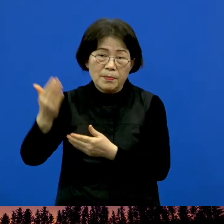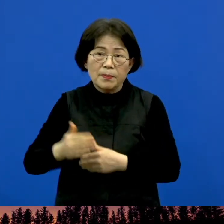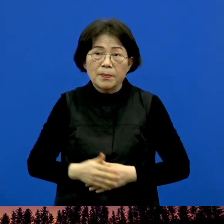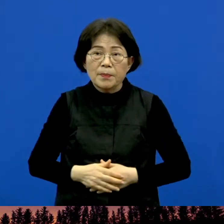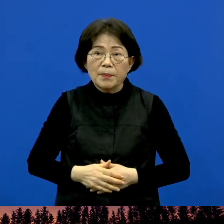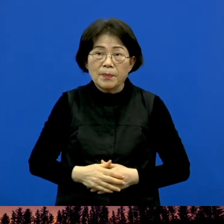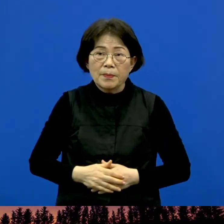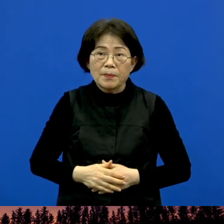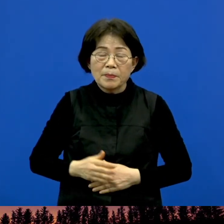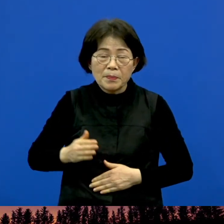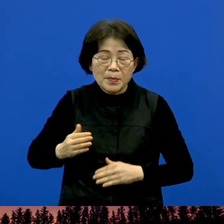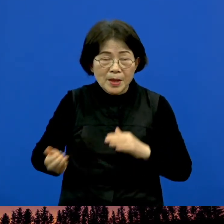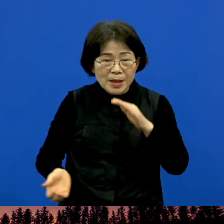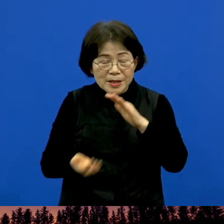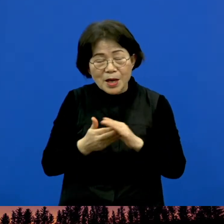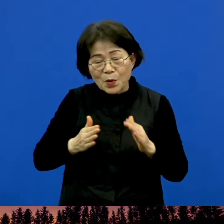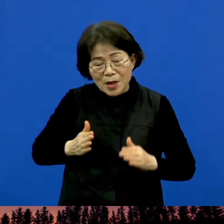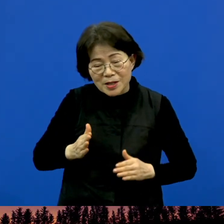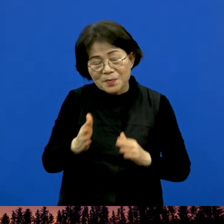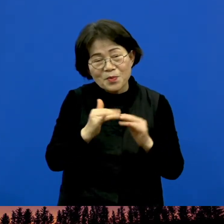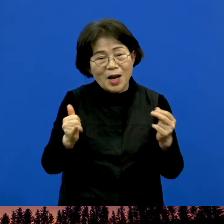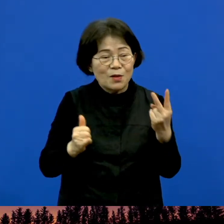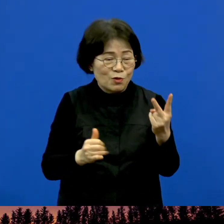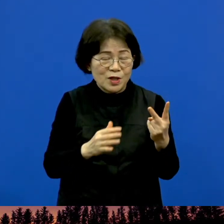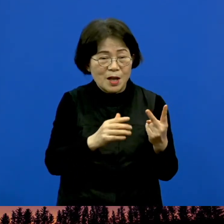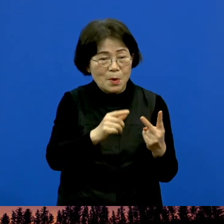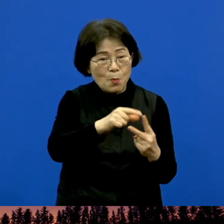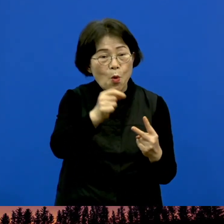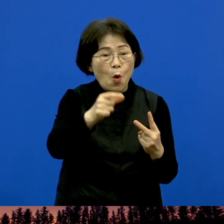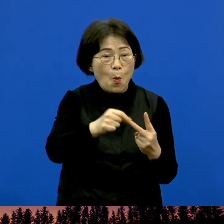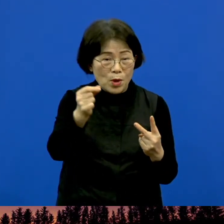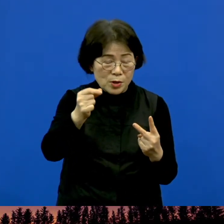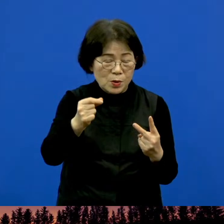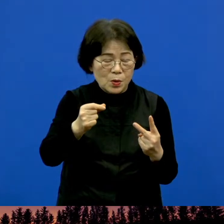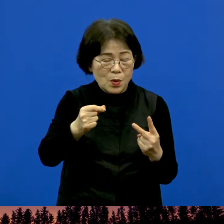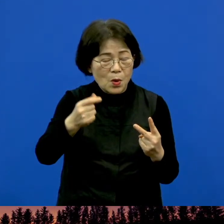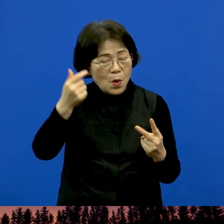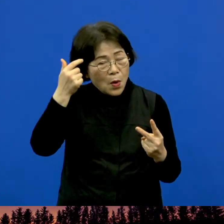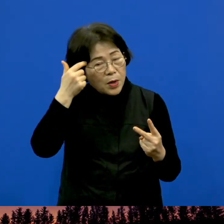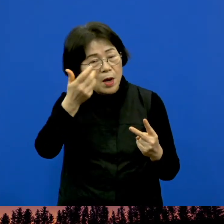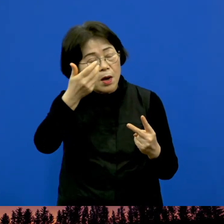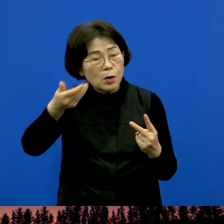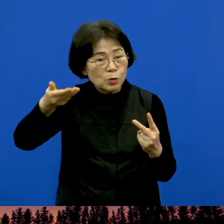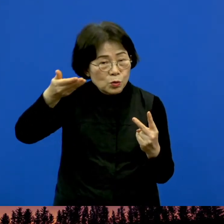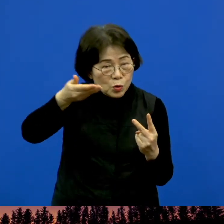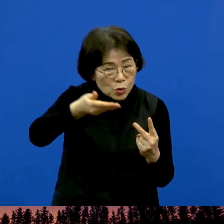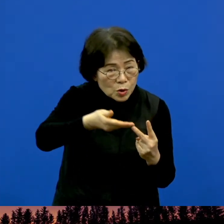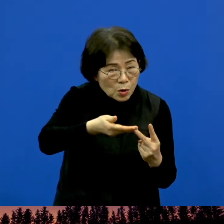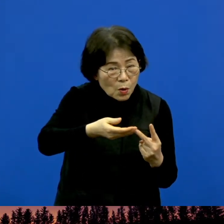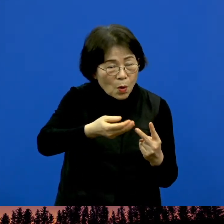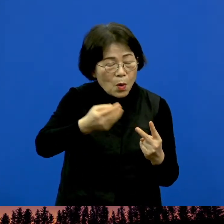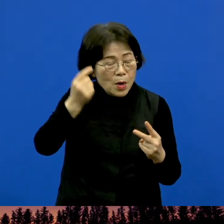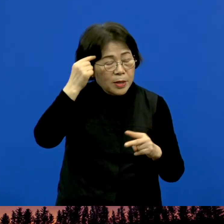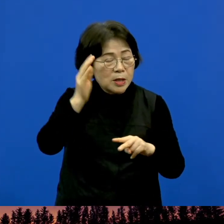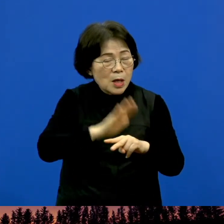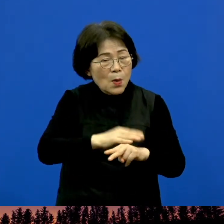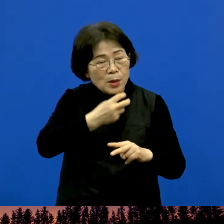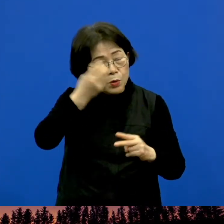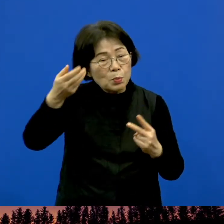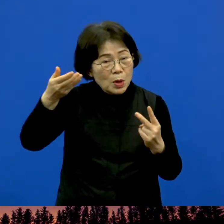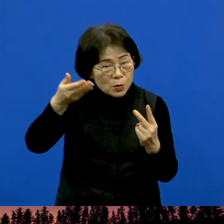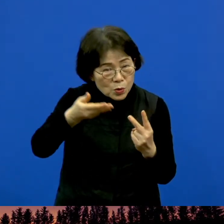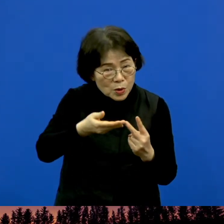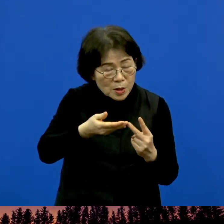최고의 전문가를 뽑으시고 당신의 영을 부으시고 지혜와 총명을 그에게 부으셔서 이